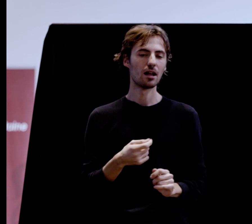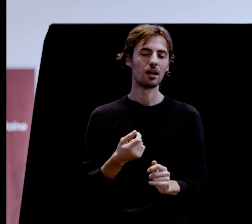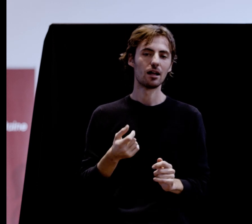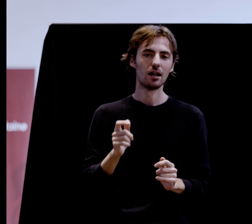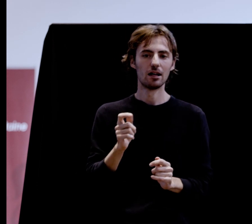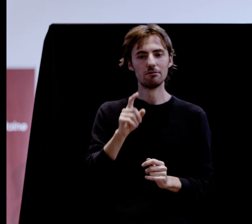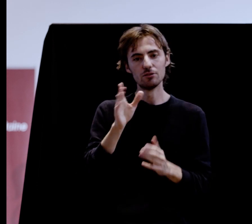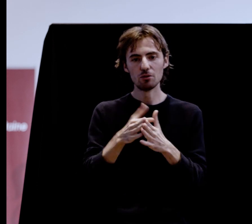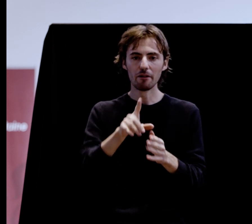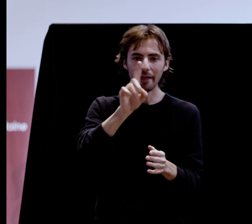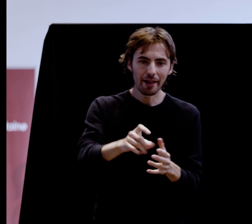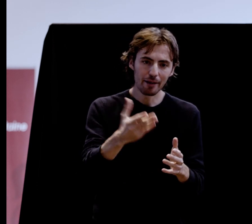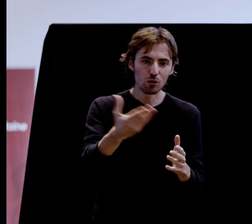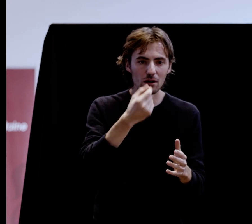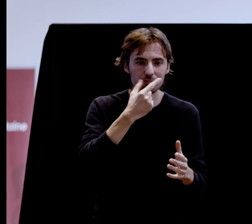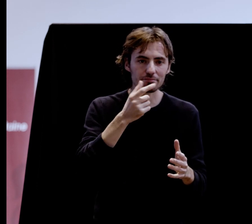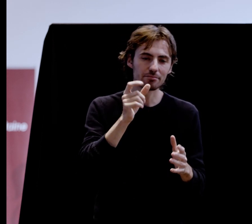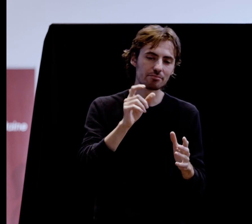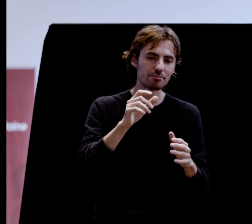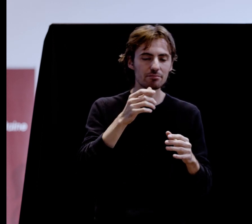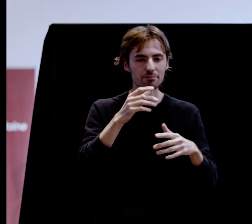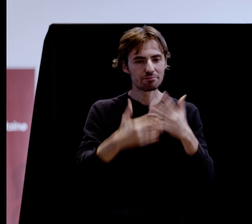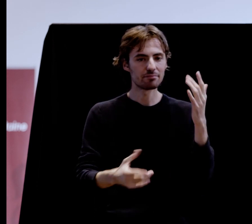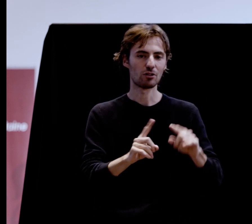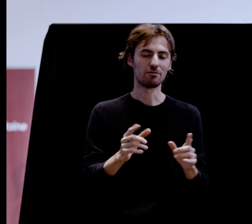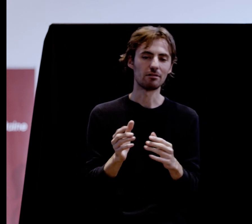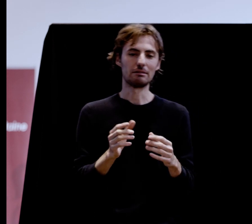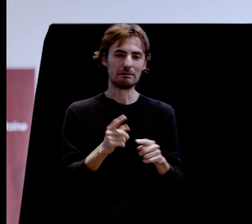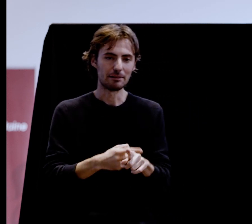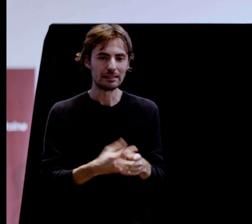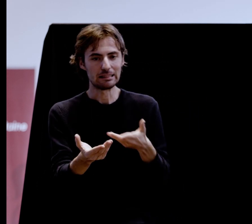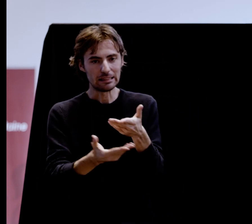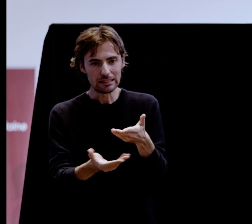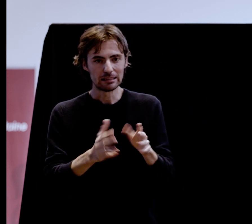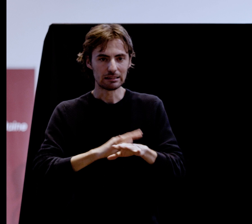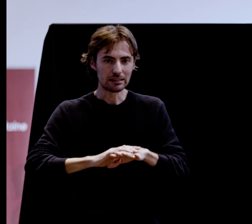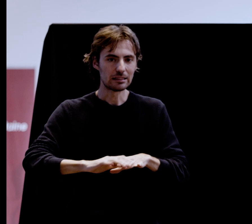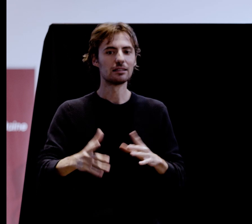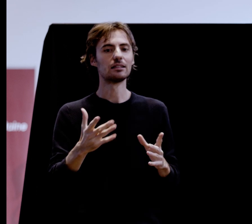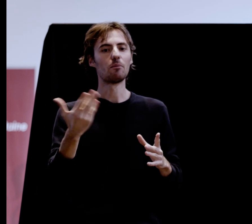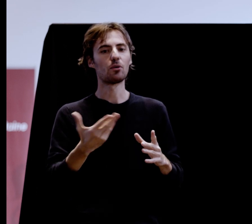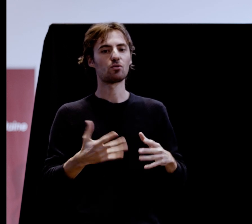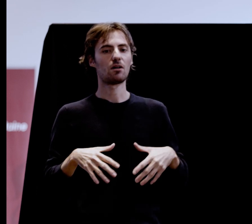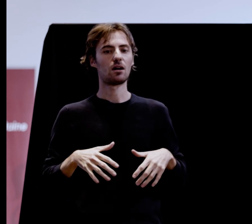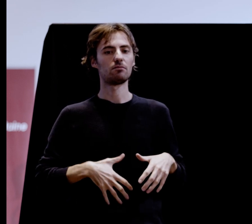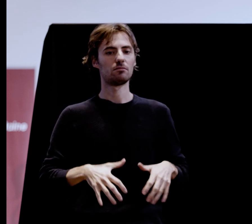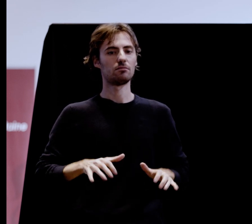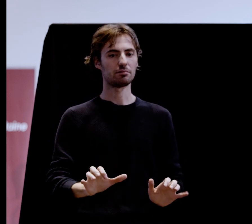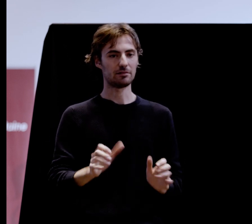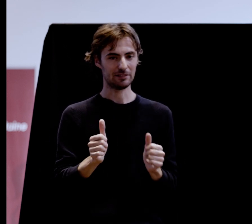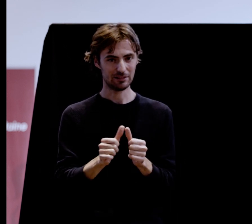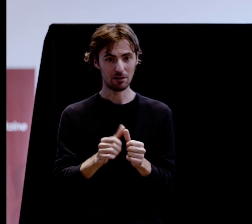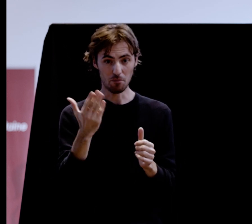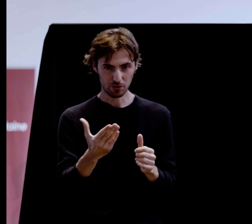faut amener un petit peu le sujet. Et justement, est-ce que s'il y a un besoin de contraception, est-ce qu'il faut donner une